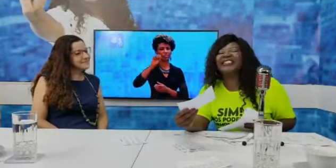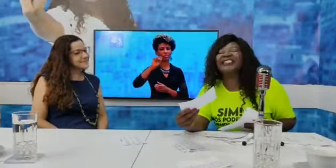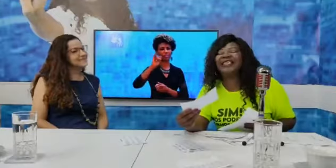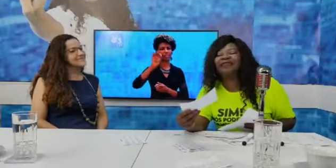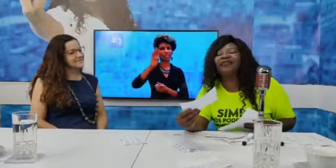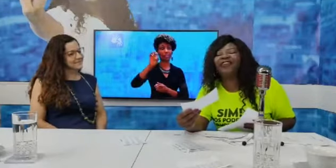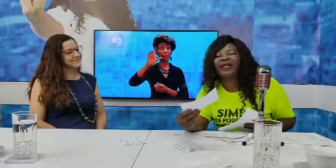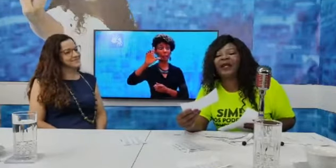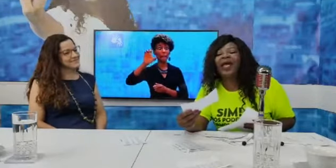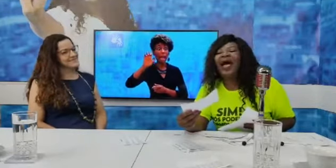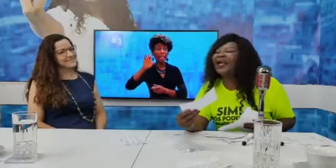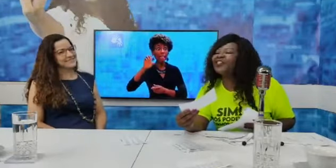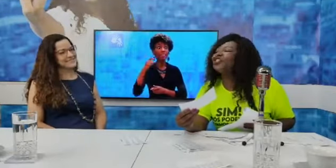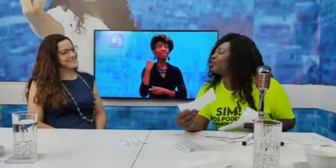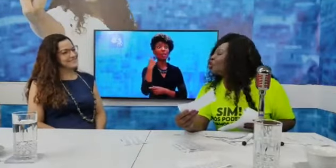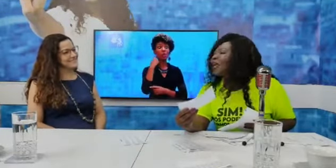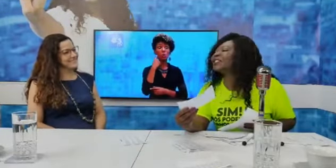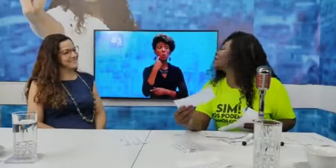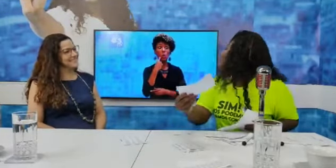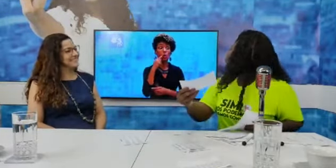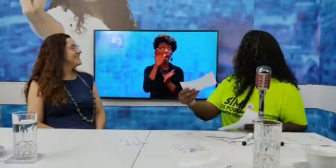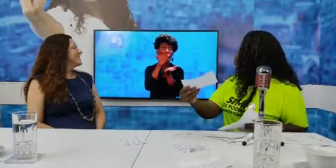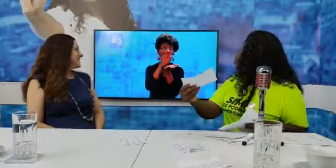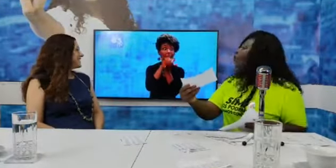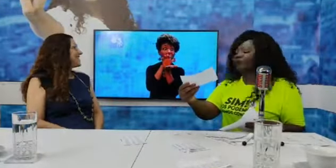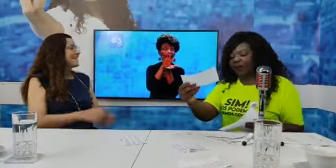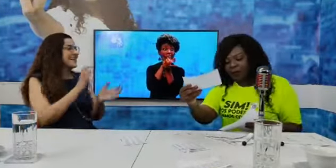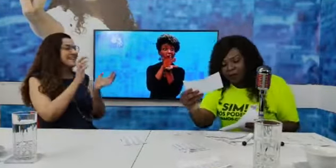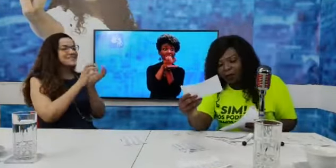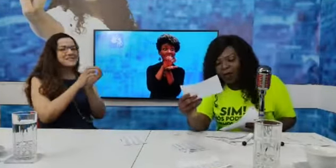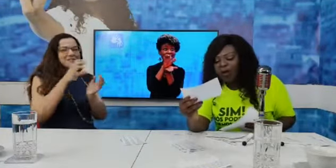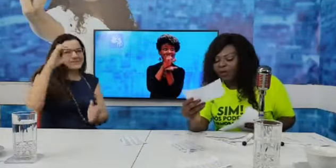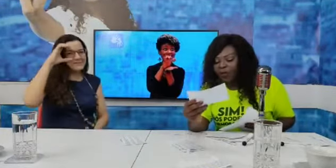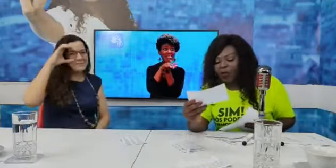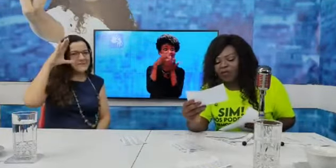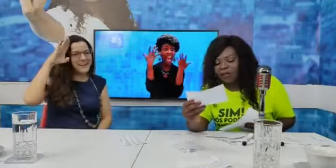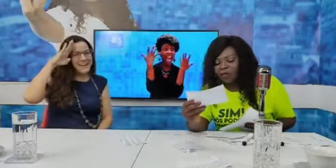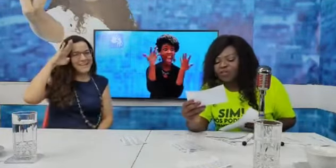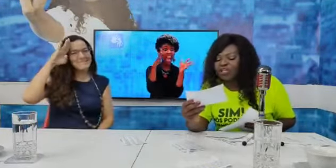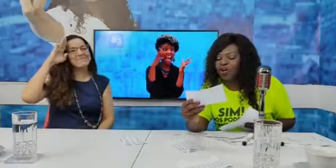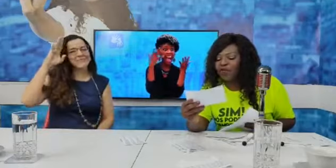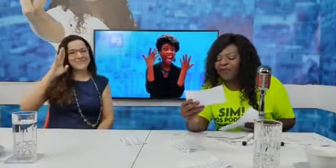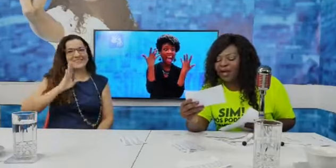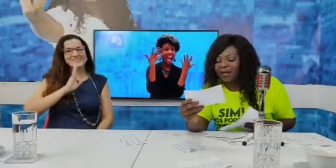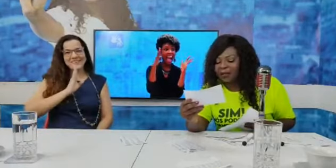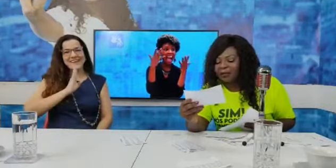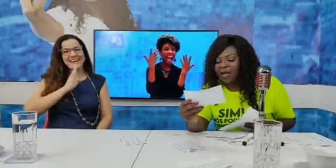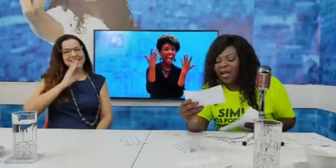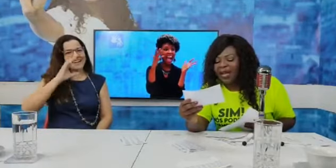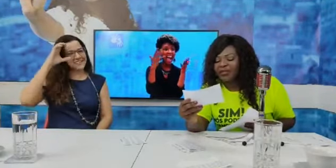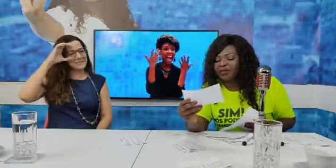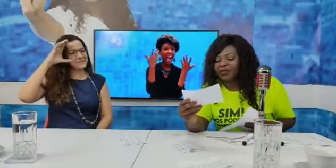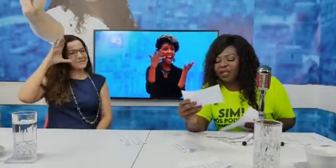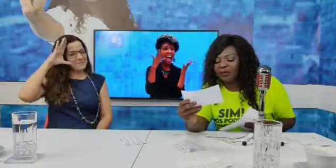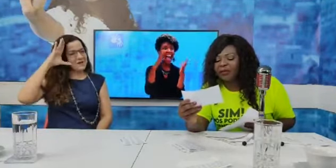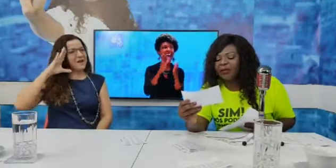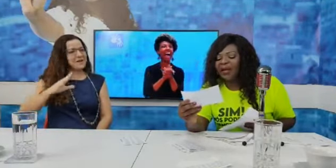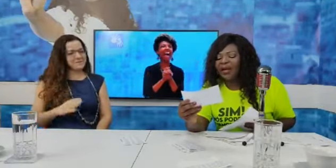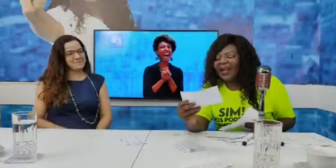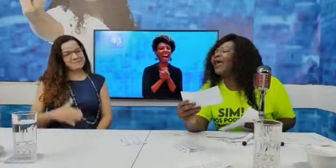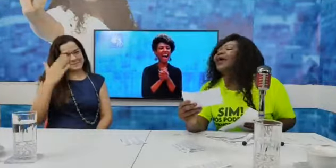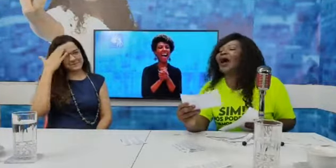de Recife. Atingiu o Recife. Vocês estão ouvindo? Estão ouvindo? Silva Vereno,